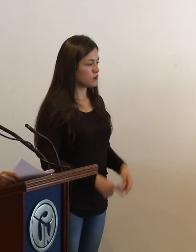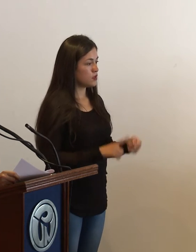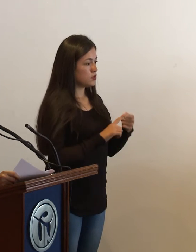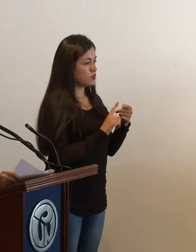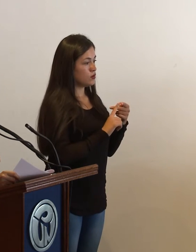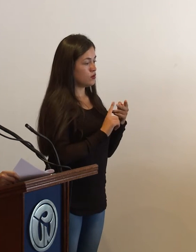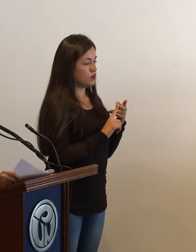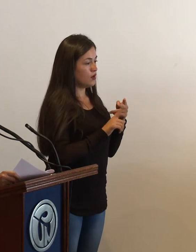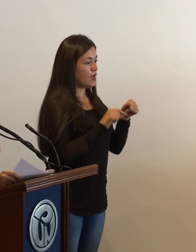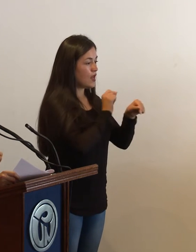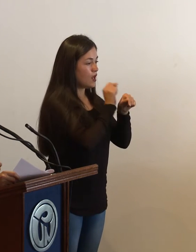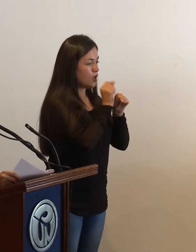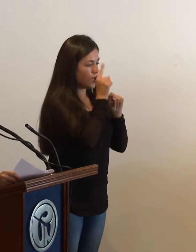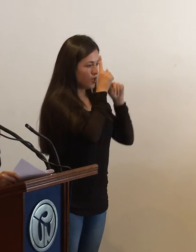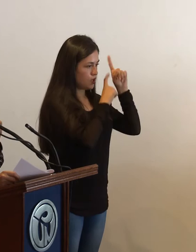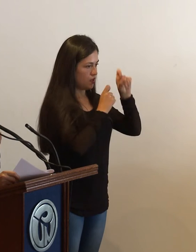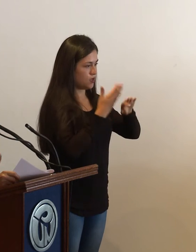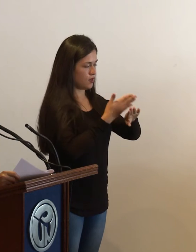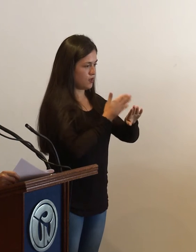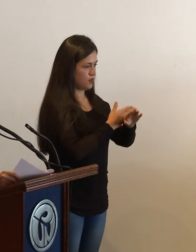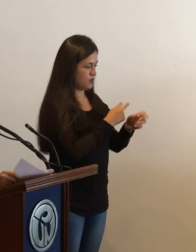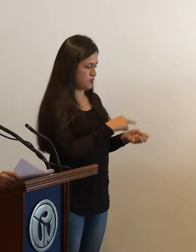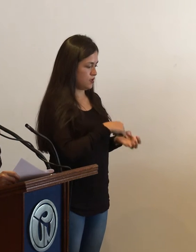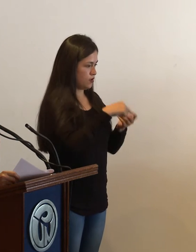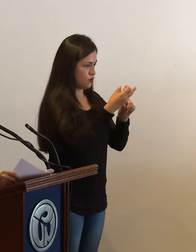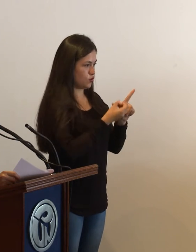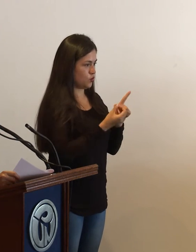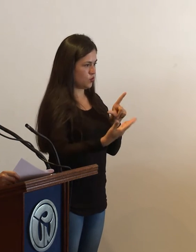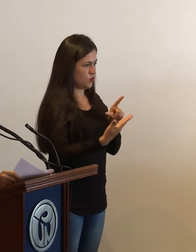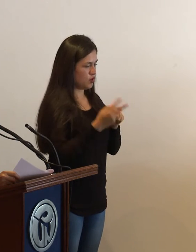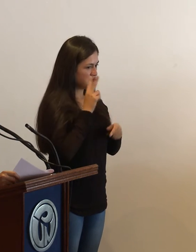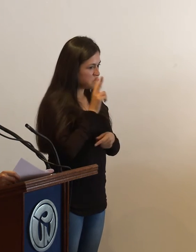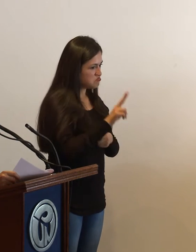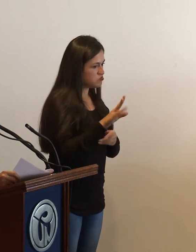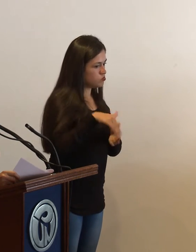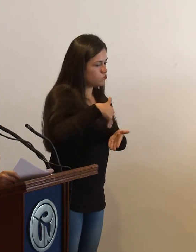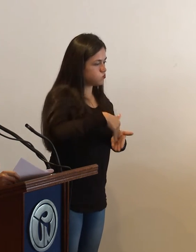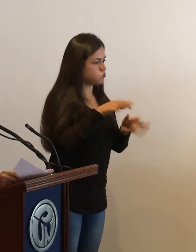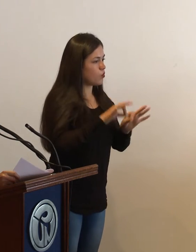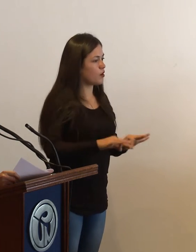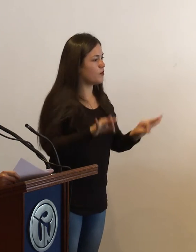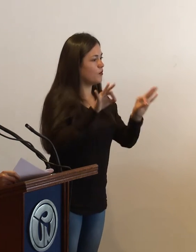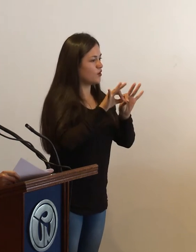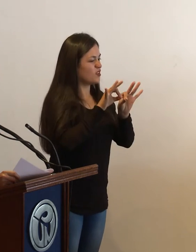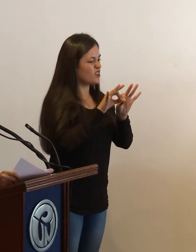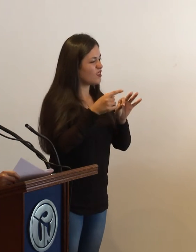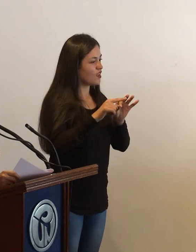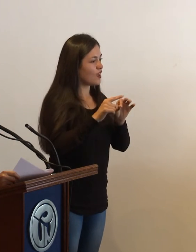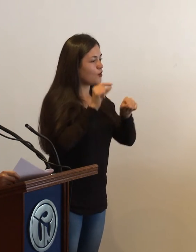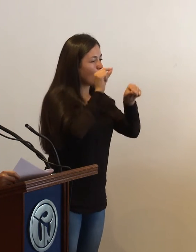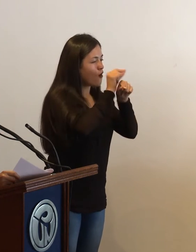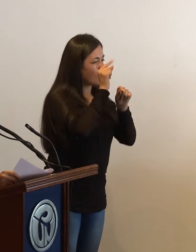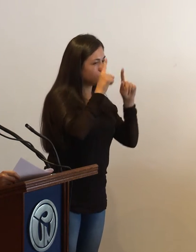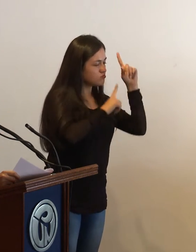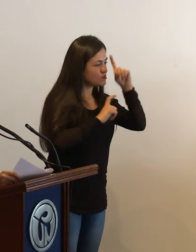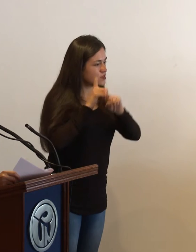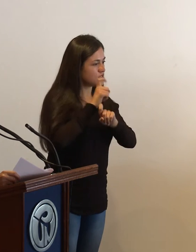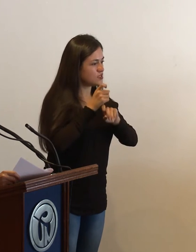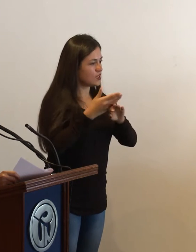popular estableció una postura importante de crítica a los